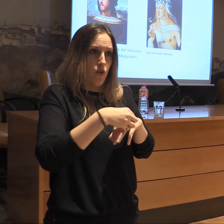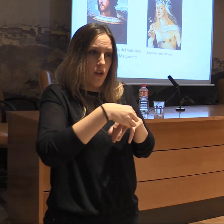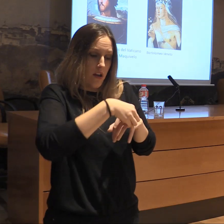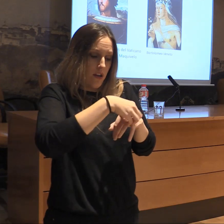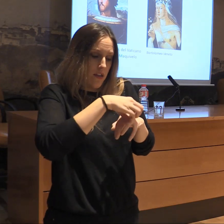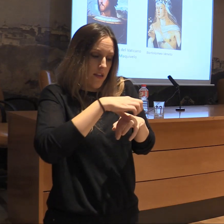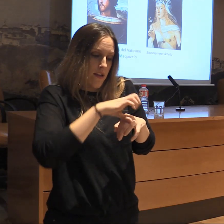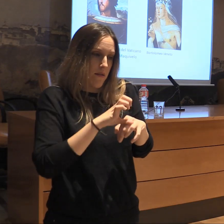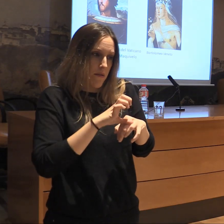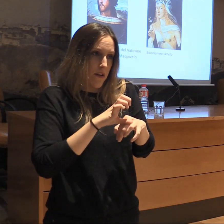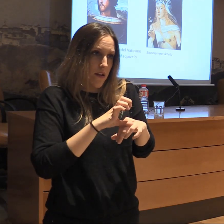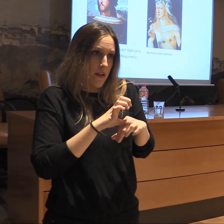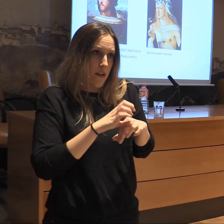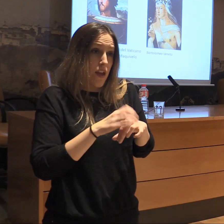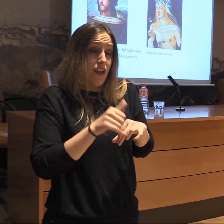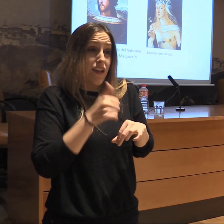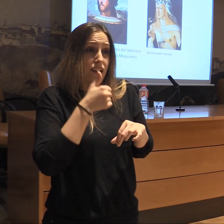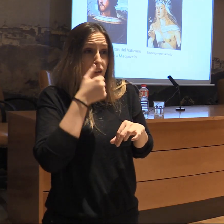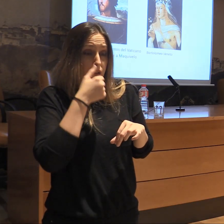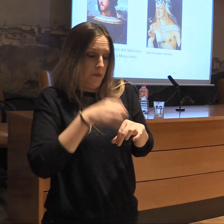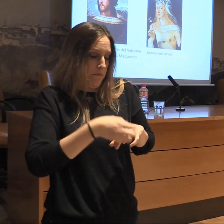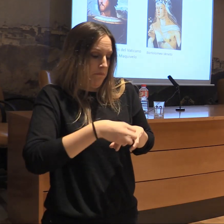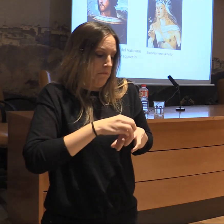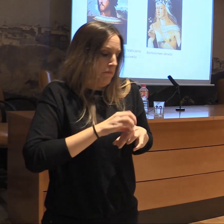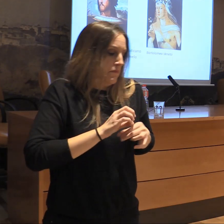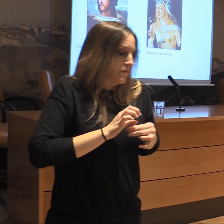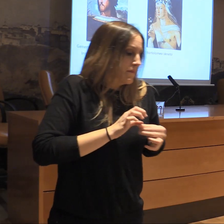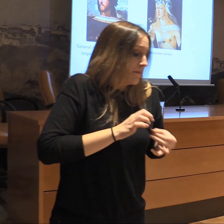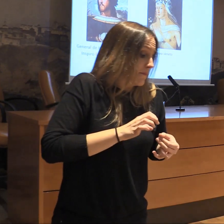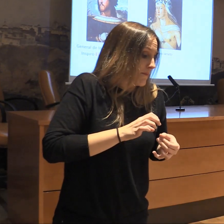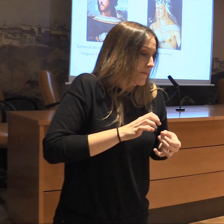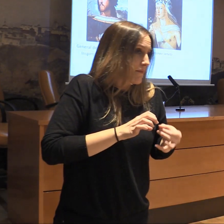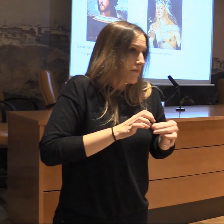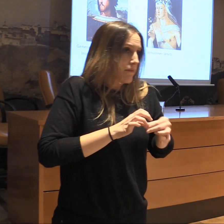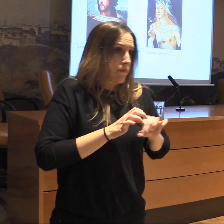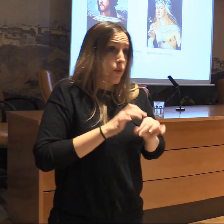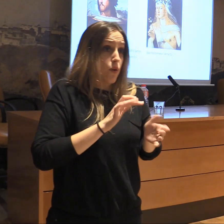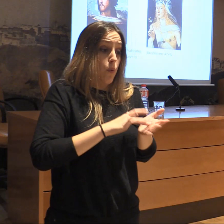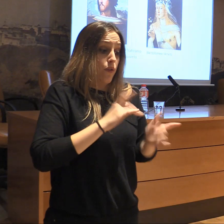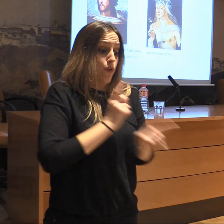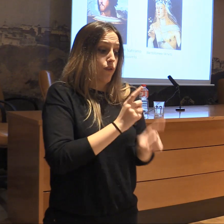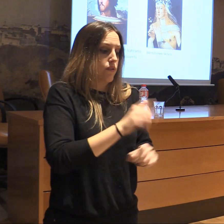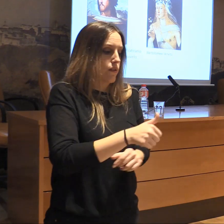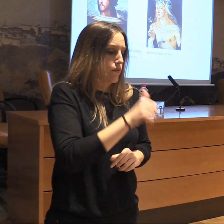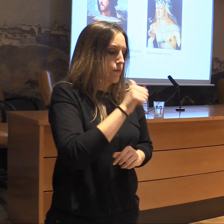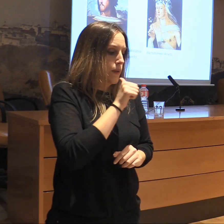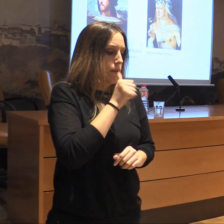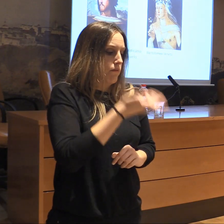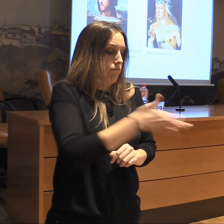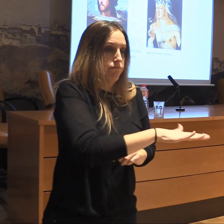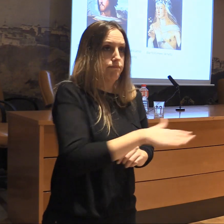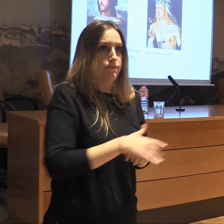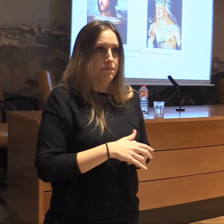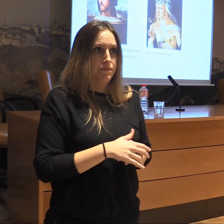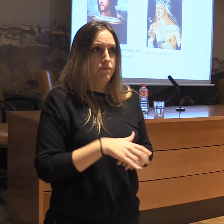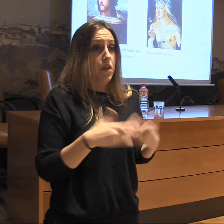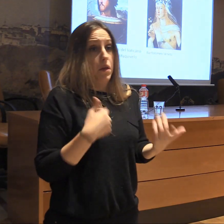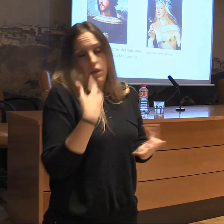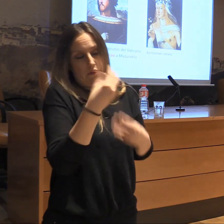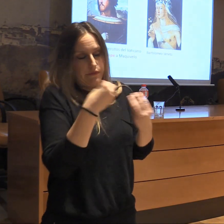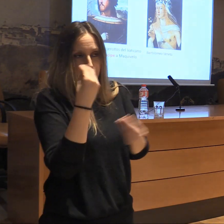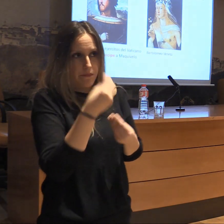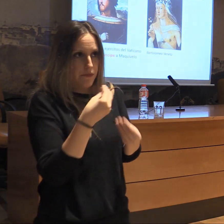lo vierte en el vino que él va a tomar y este adversario cae fulminado. Yo creo que la realidad, bueno,